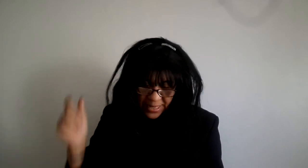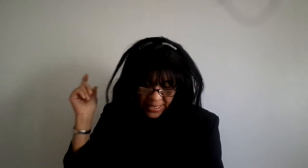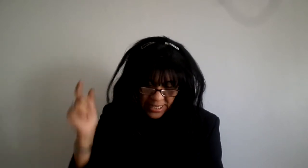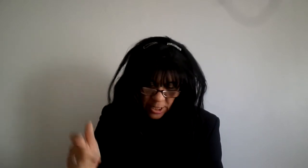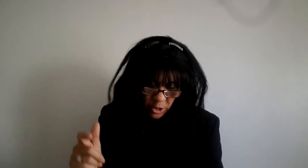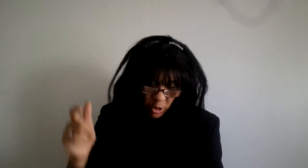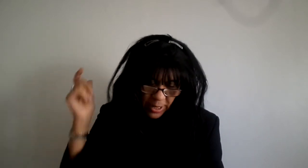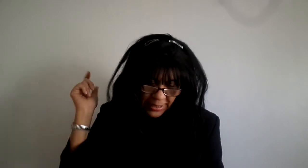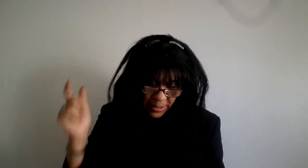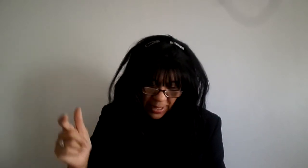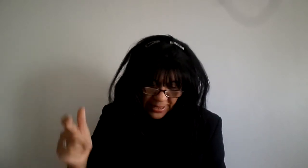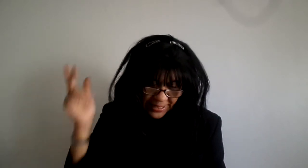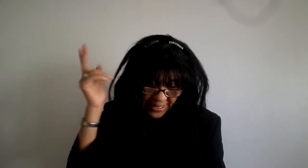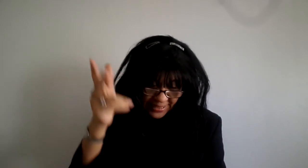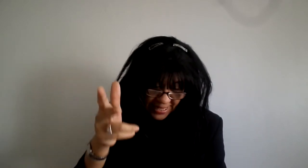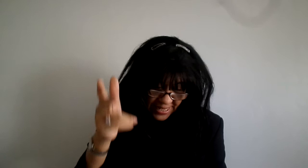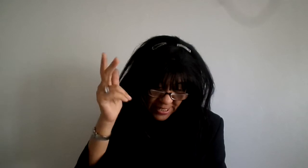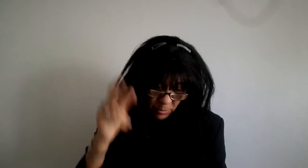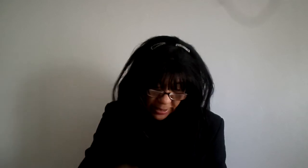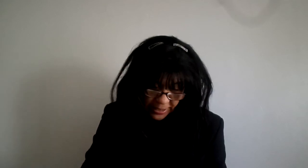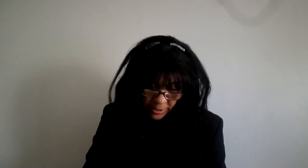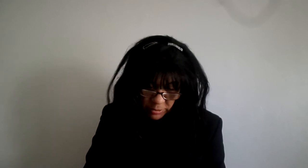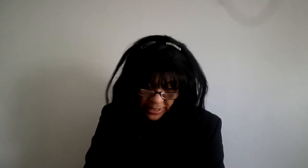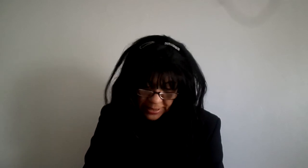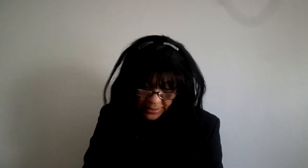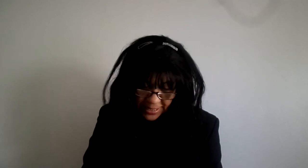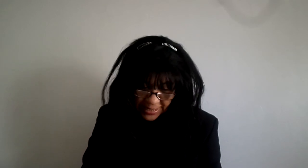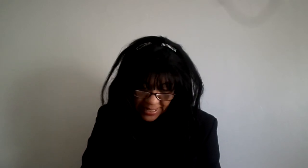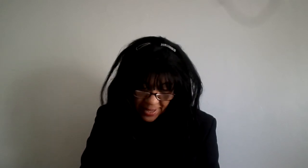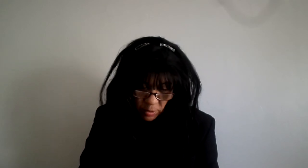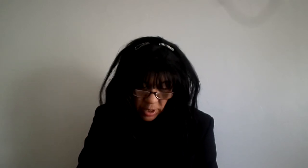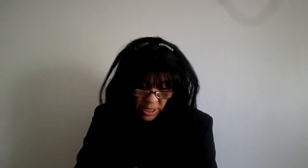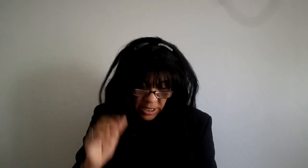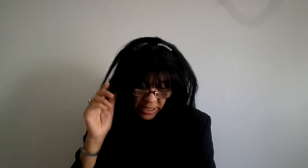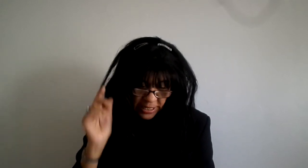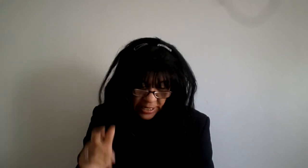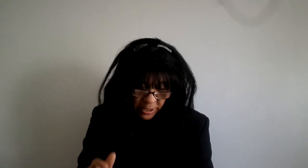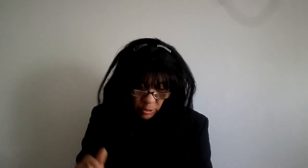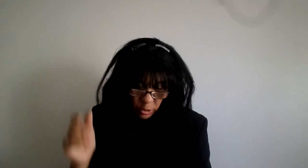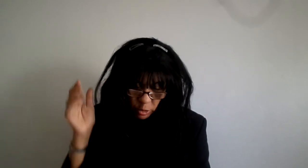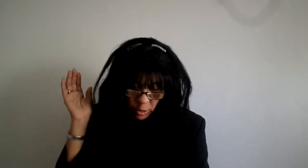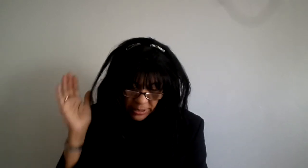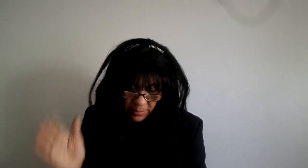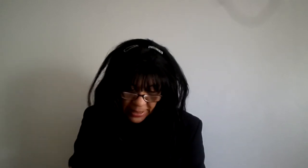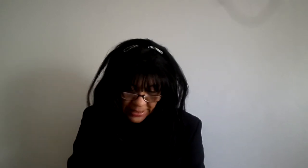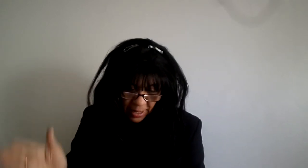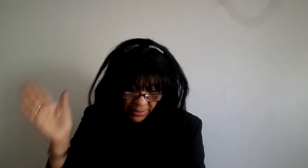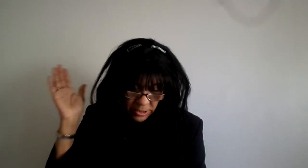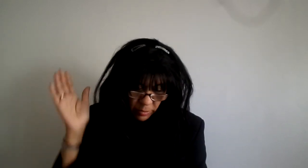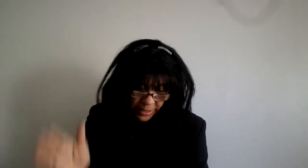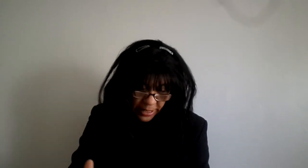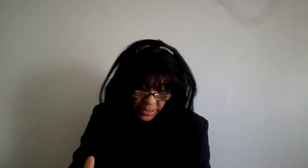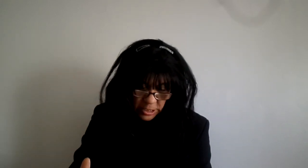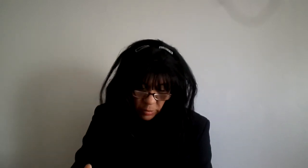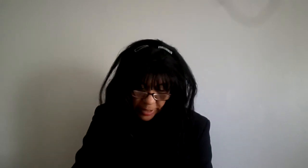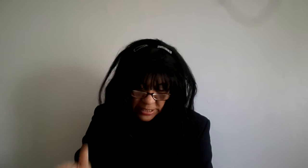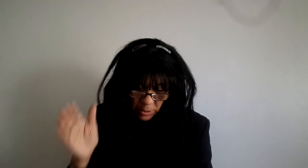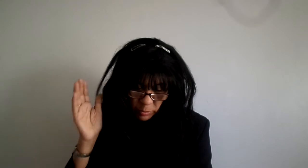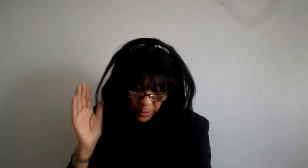Y se dio animales de la tierra según el género de ganado, el género y todos los animales estaban sobre ahí, según el